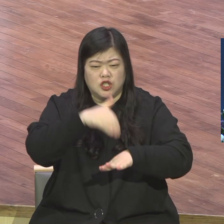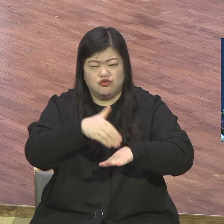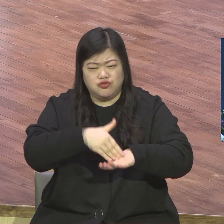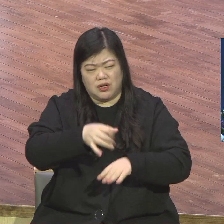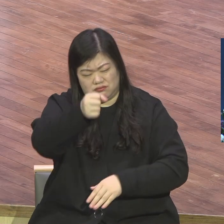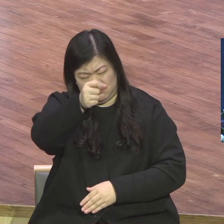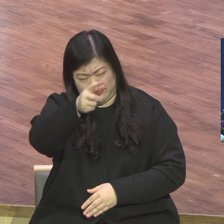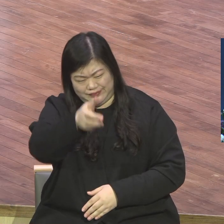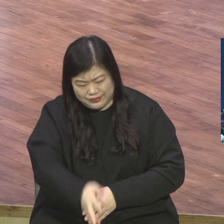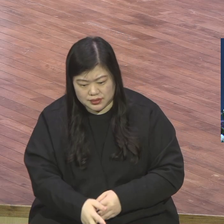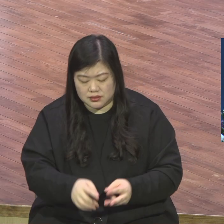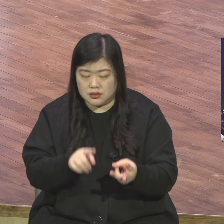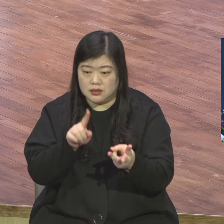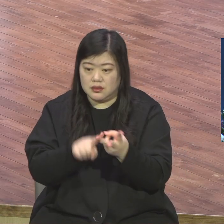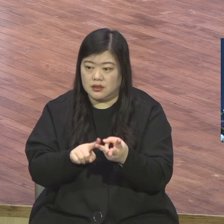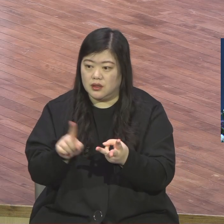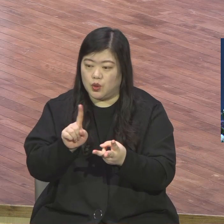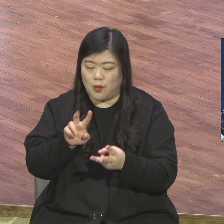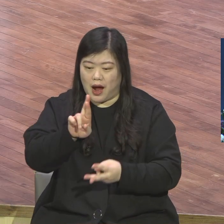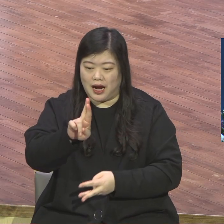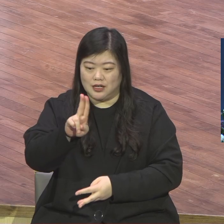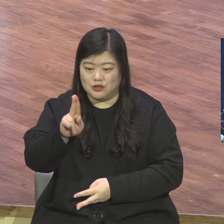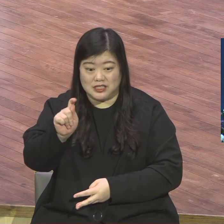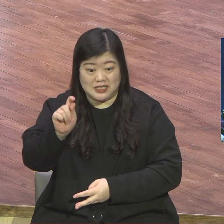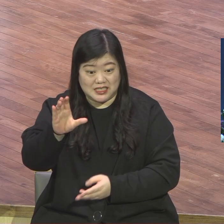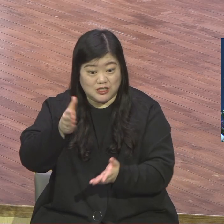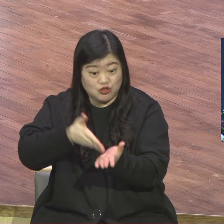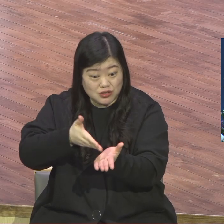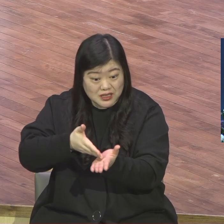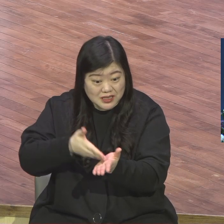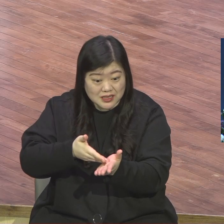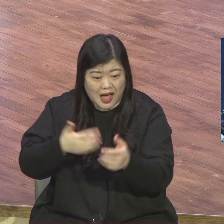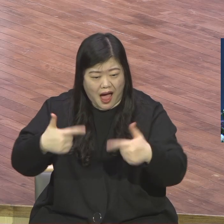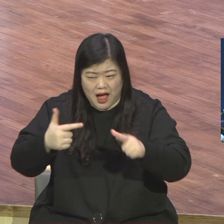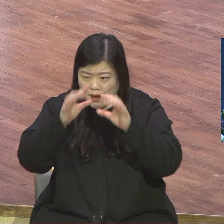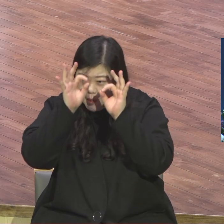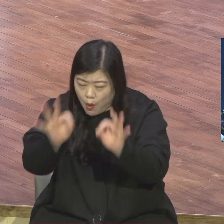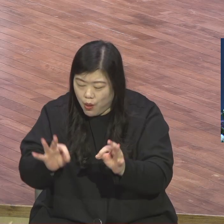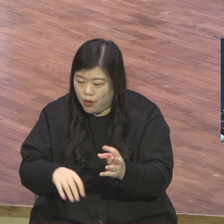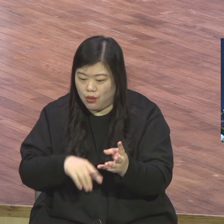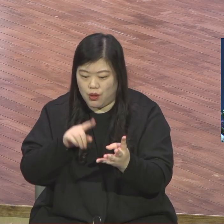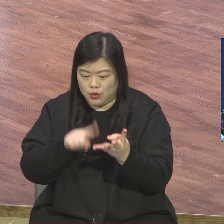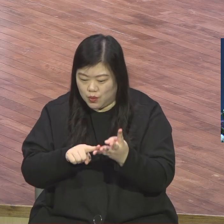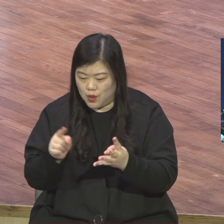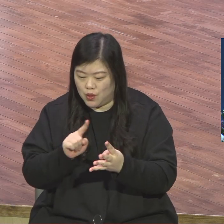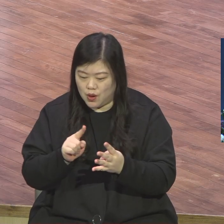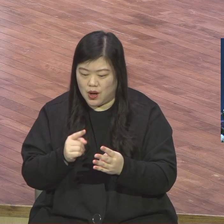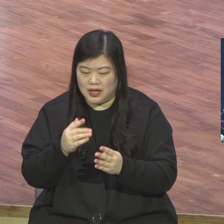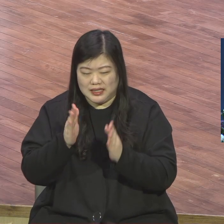없습니까? 복음의 능력이 여러분 잠 못 잘 정도로 근심하게 만듭니까?